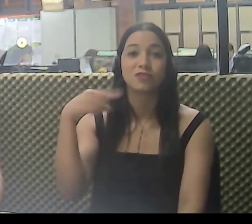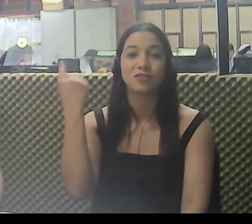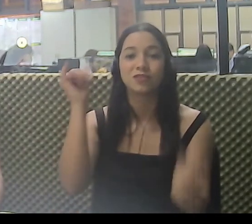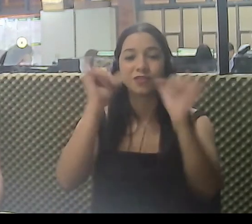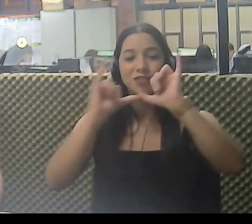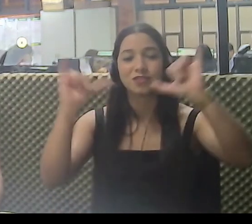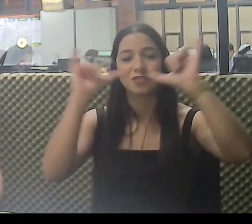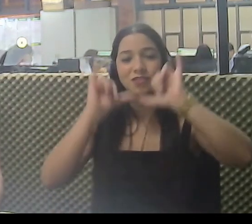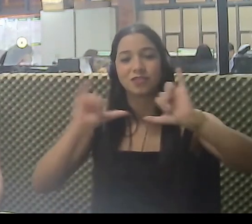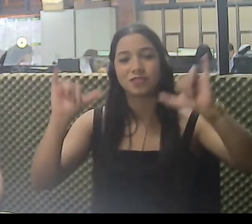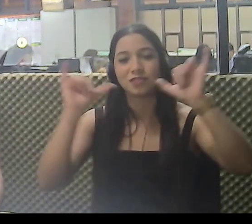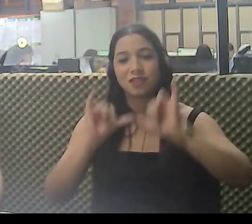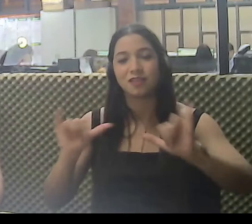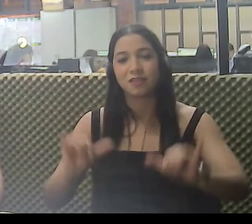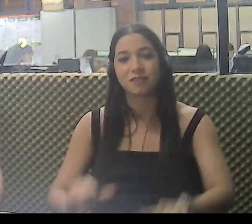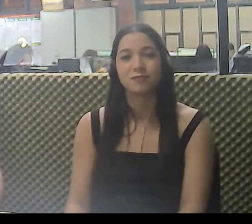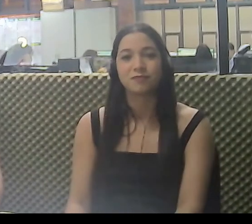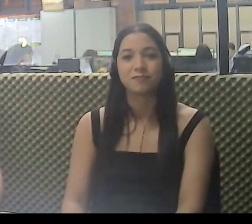Giro de